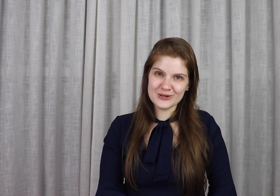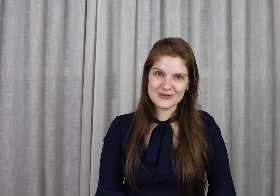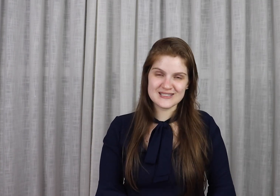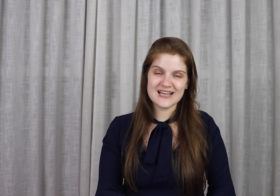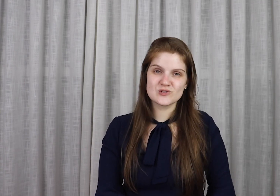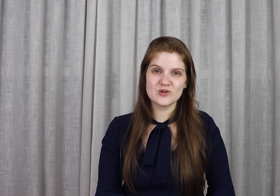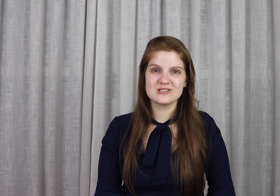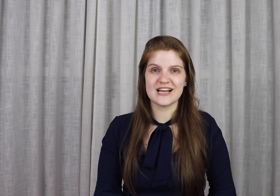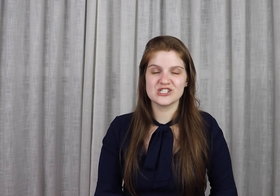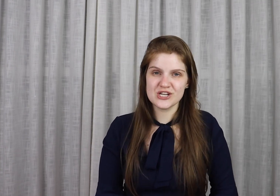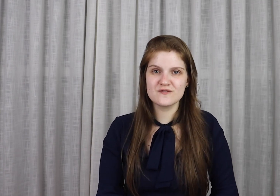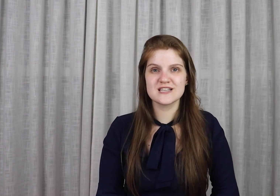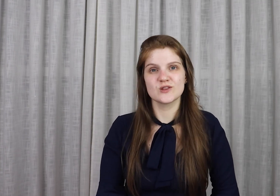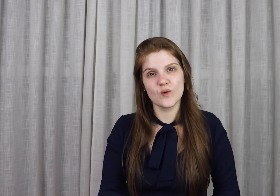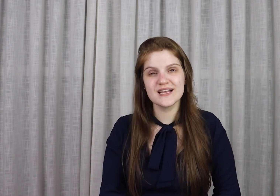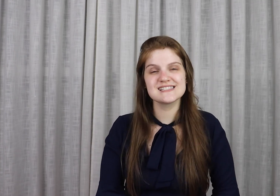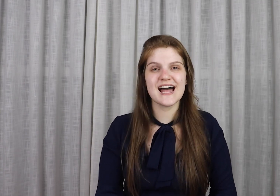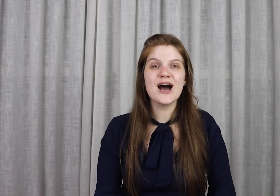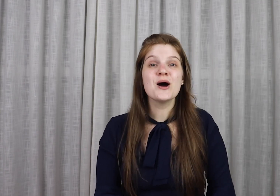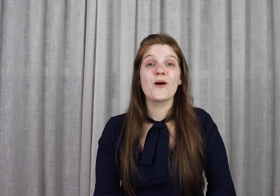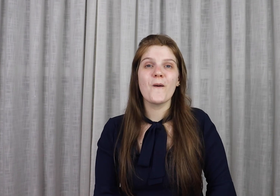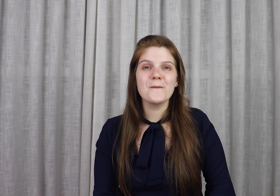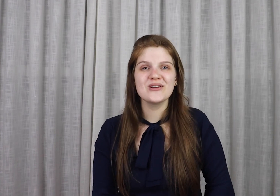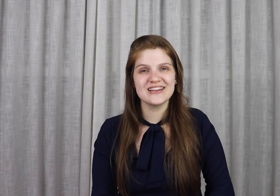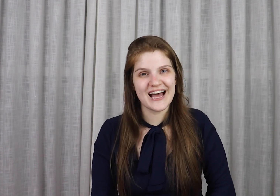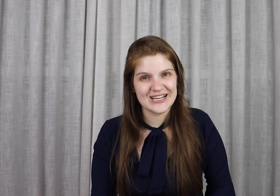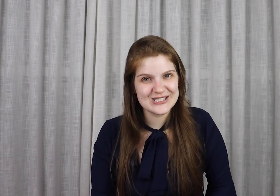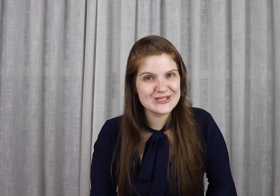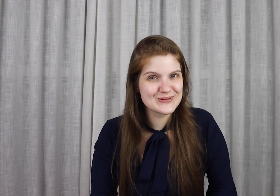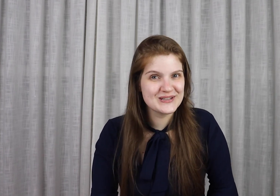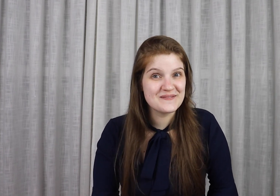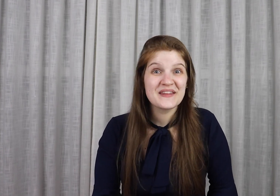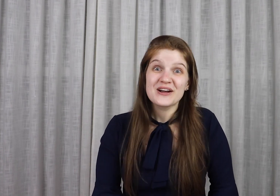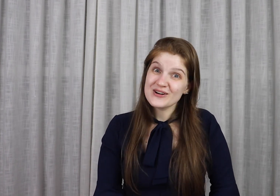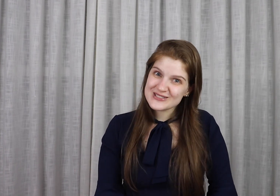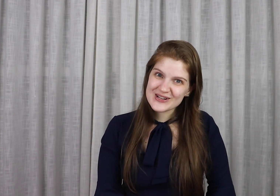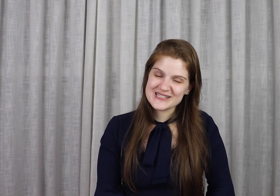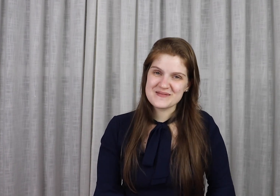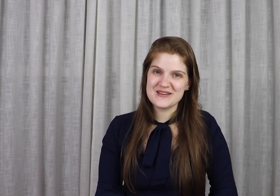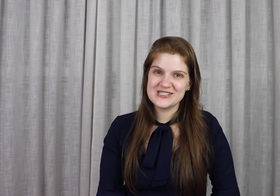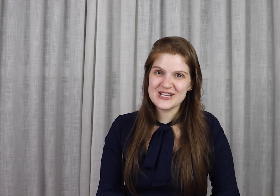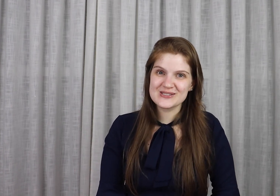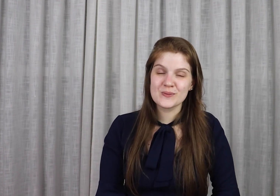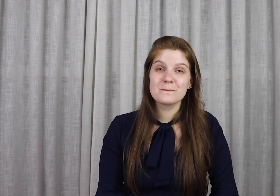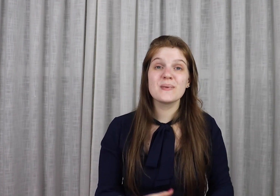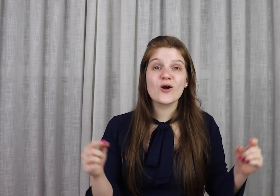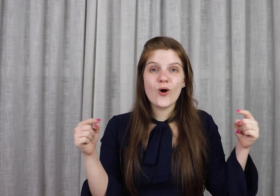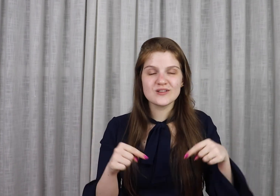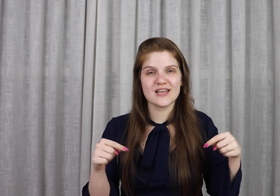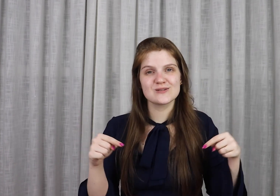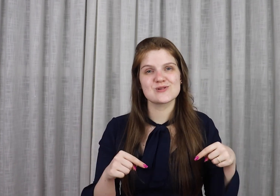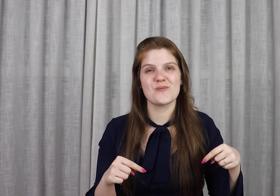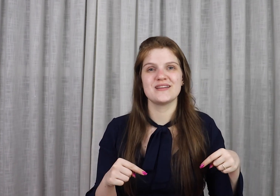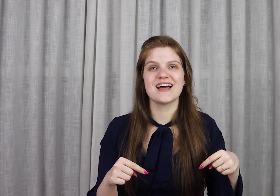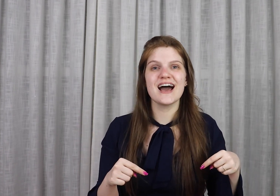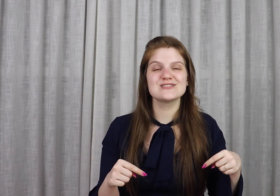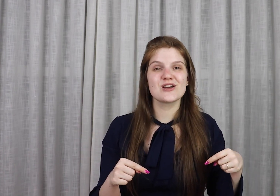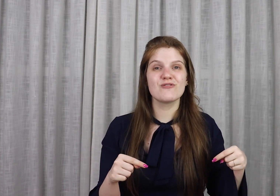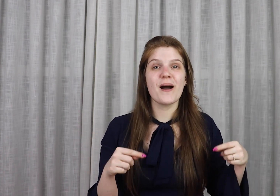surdos, né? Surdos ativos, atuantes na comunidade surda. Gostou de saber disso? Me conta aqui nos comentários que eu vou